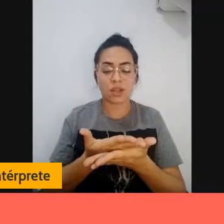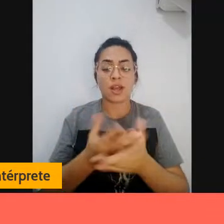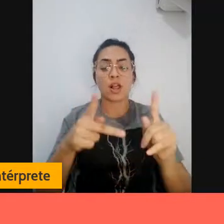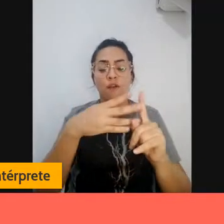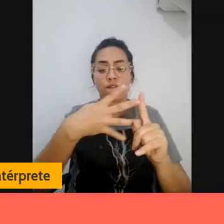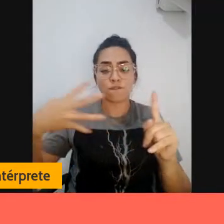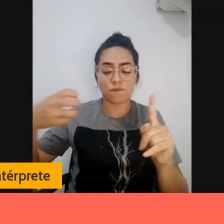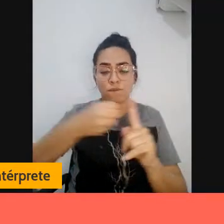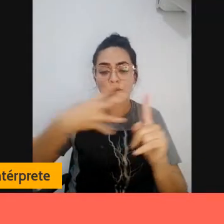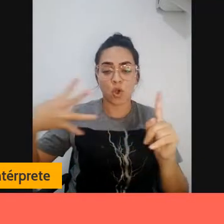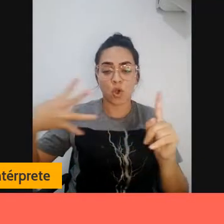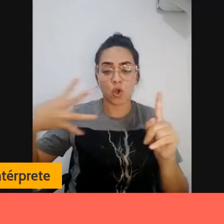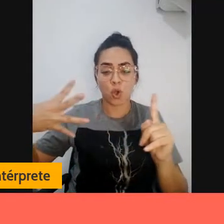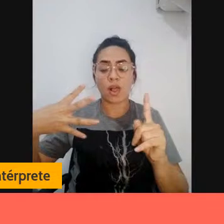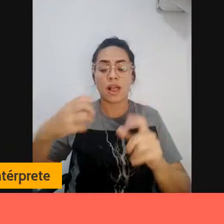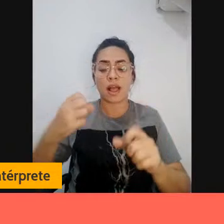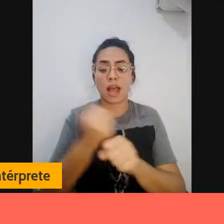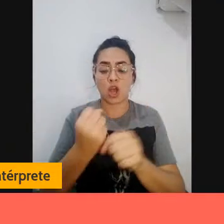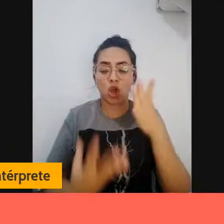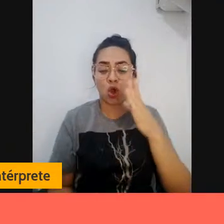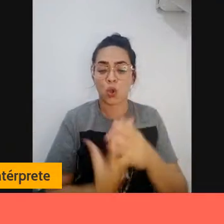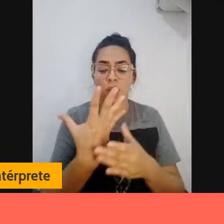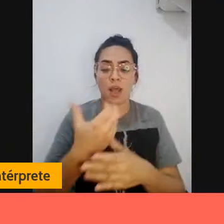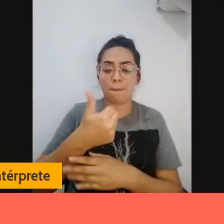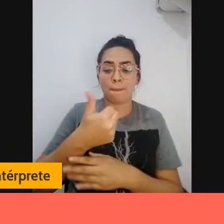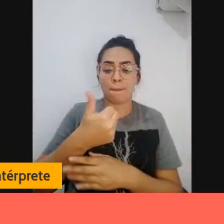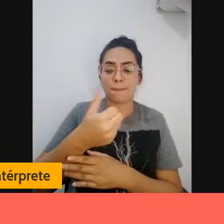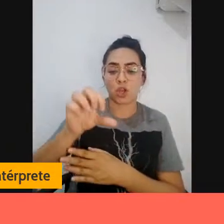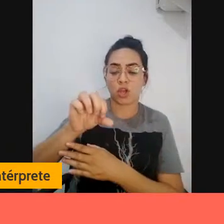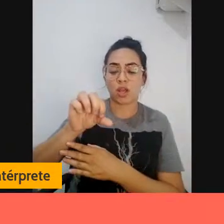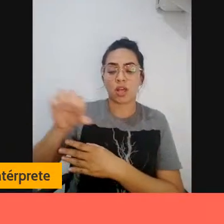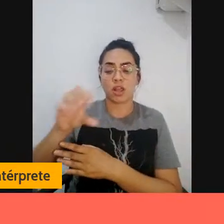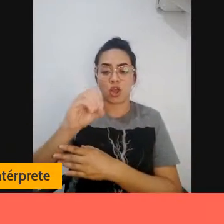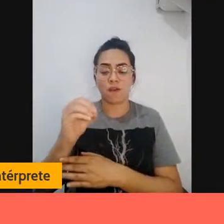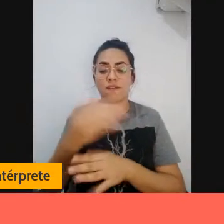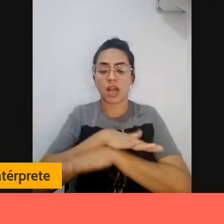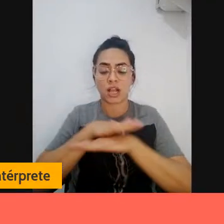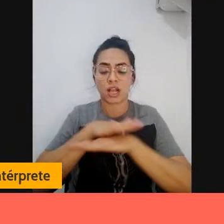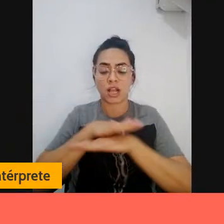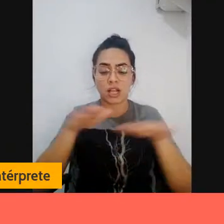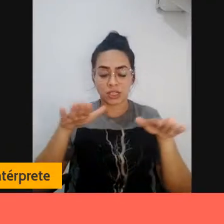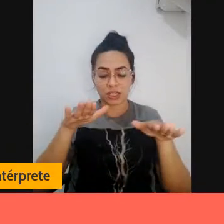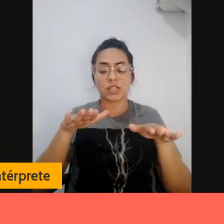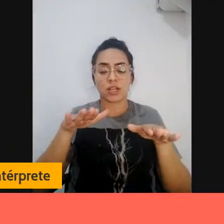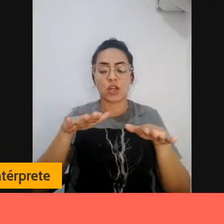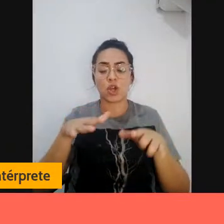em 1990, que finalmente encerrou as suas atividades em